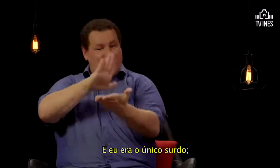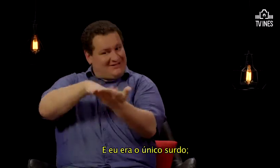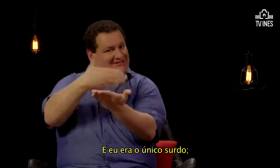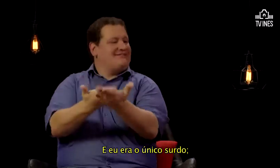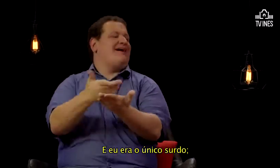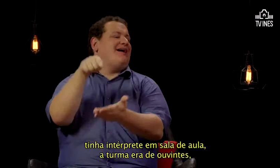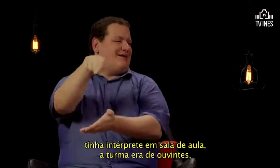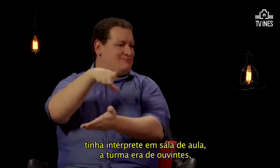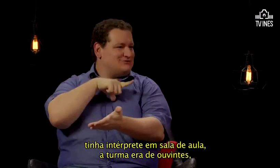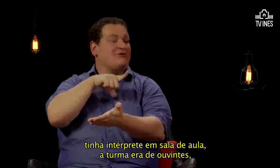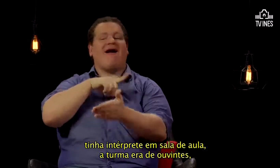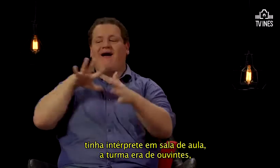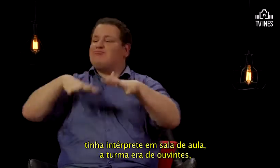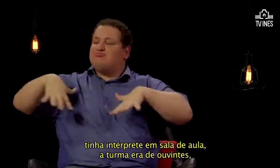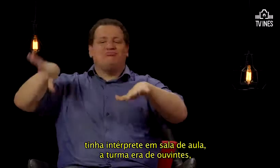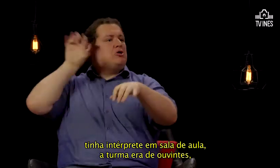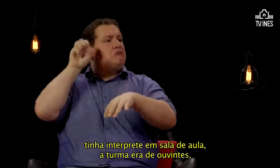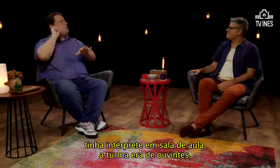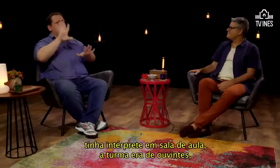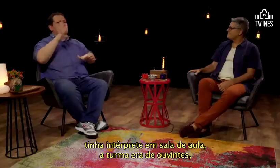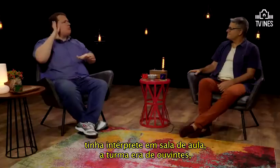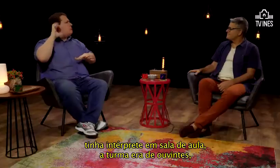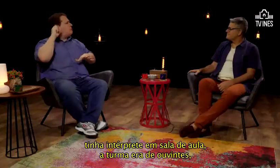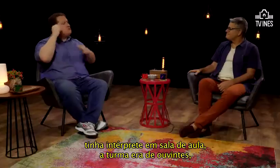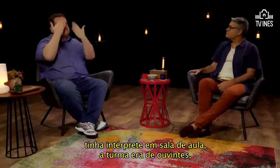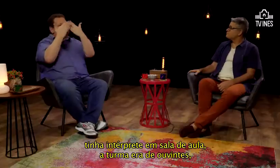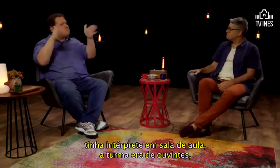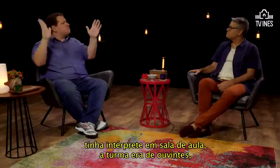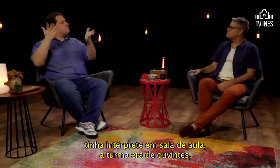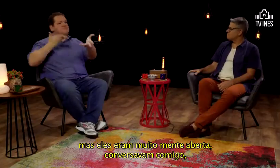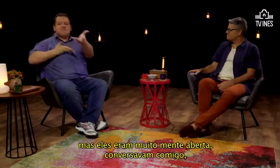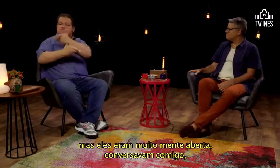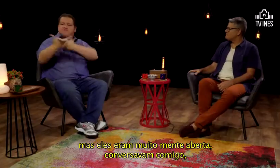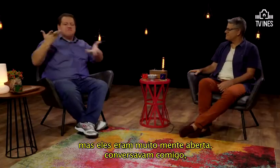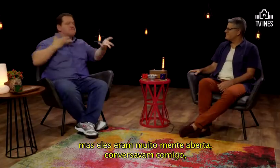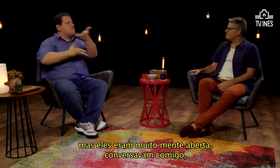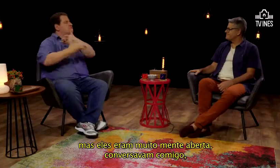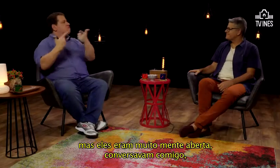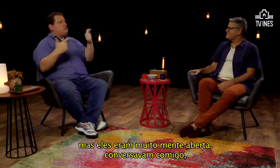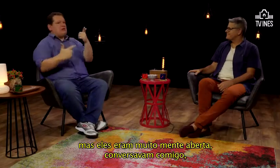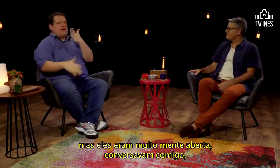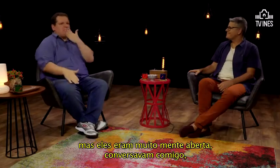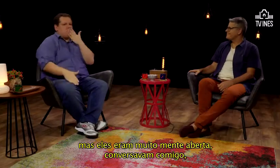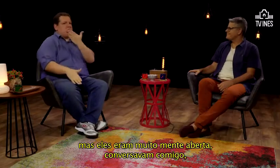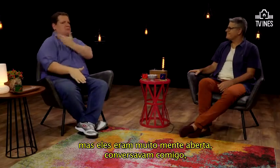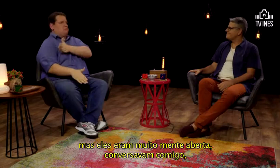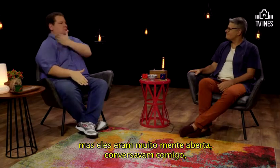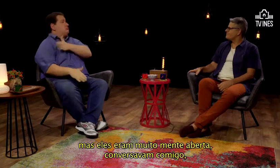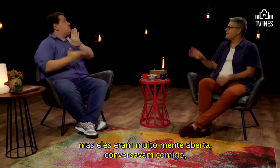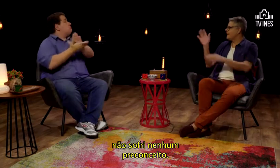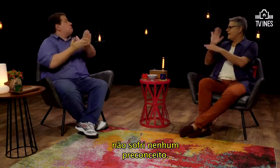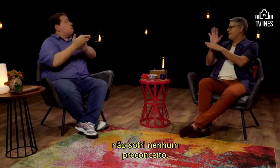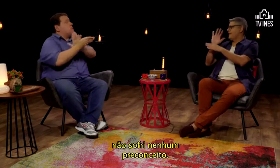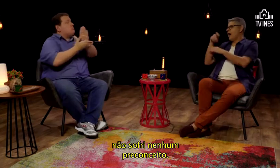único surdo. Tinha intérprete em sala de aula. E a turma era de ouvintes, mas eles eram muito mente aberta, conversavam comigo. Não sofri nenhum